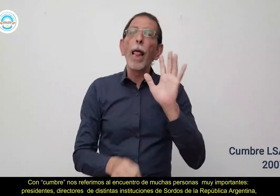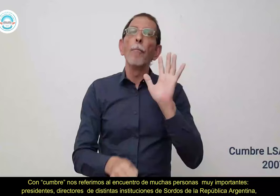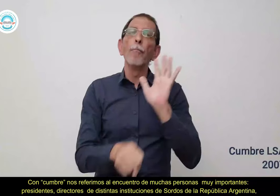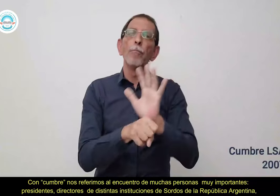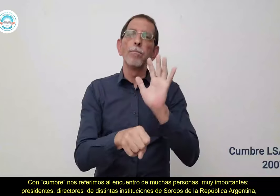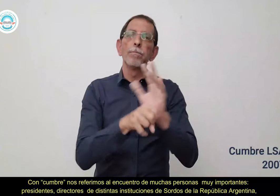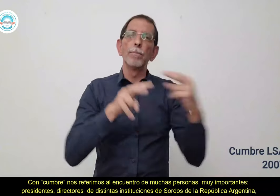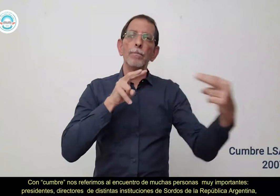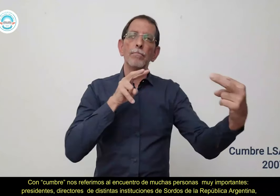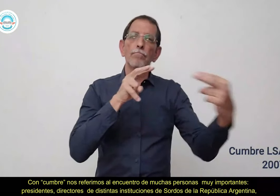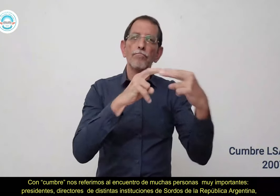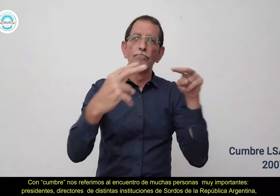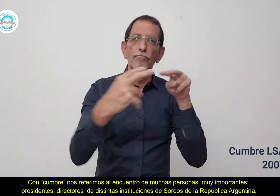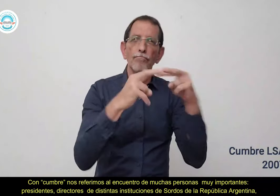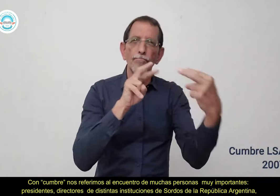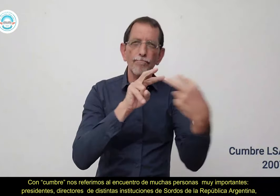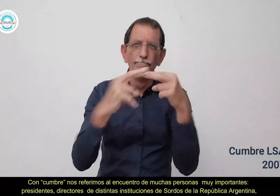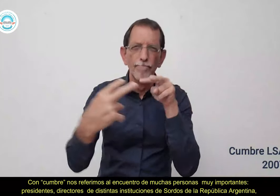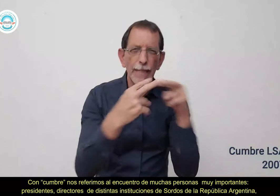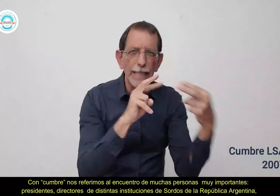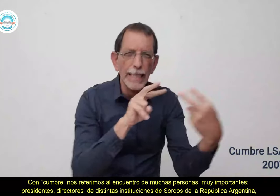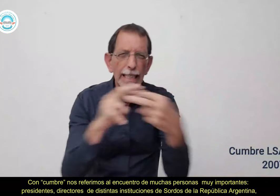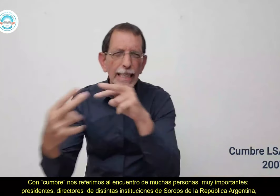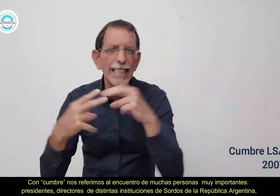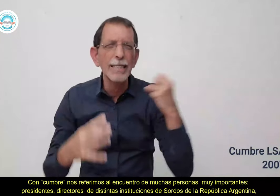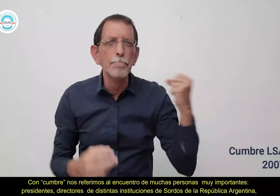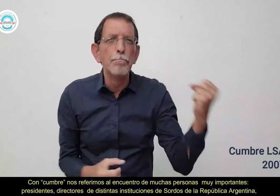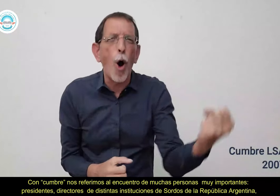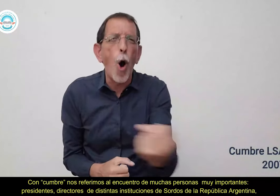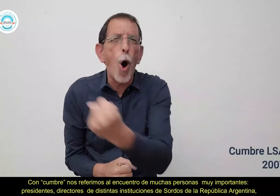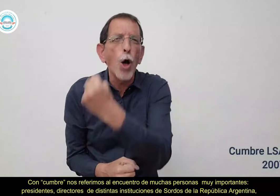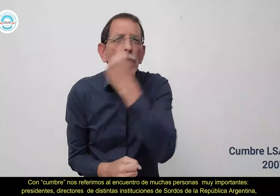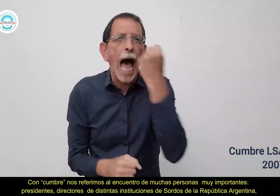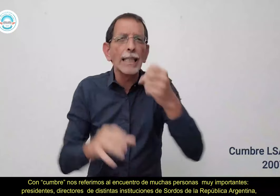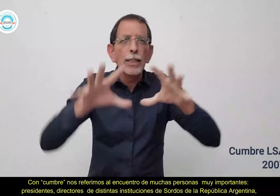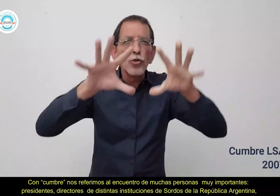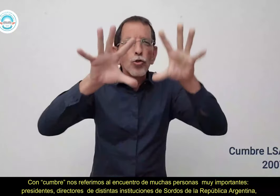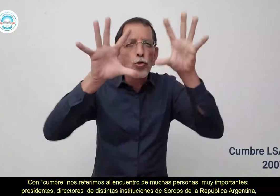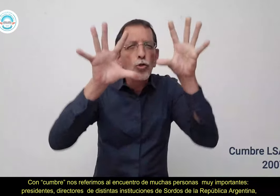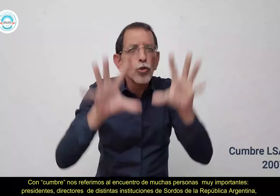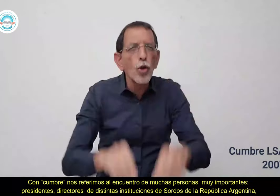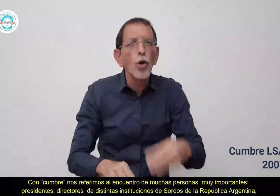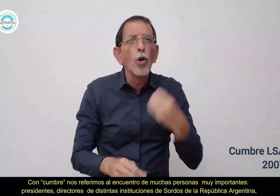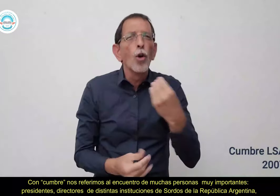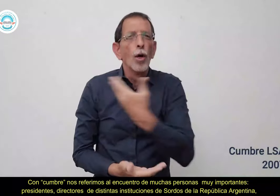Con cumbre nos referimos al encuentro de muchas personas muy importantes.